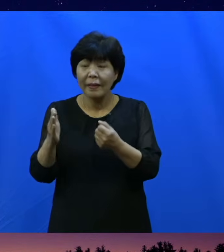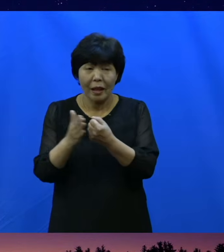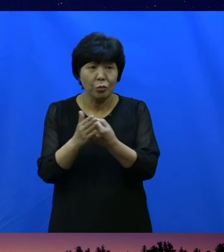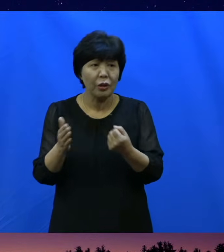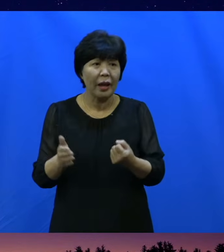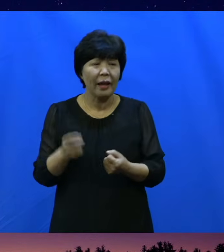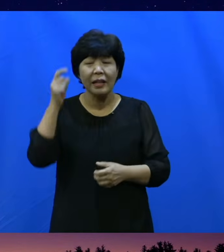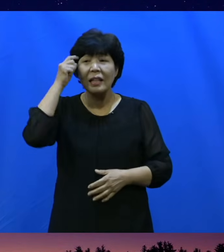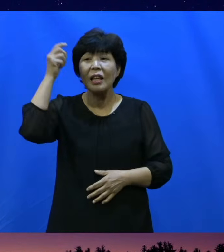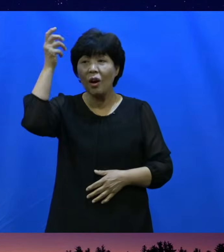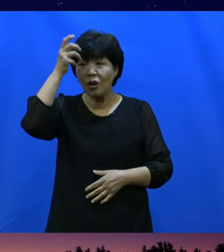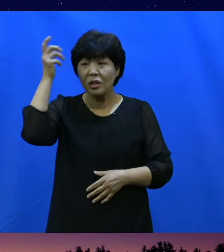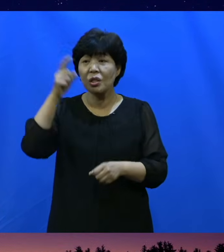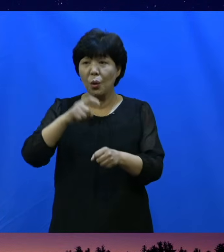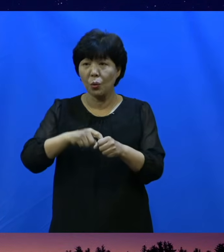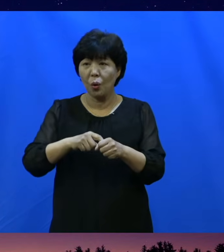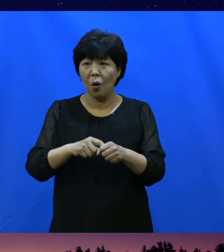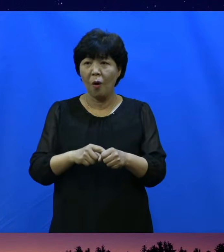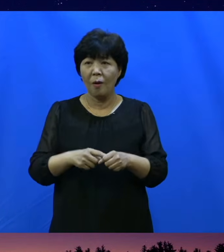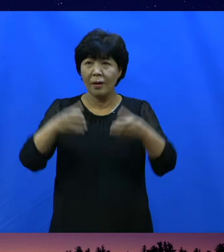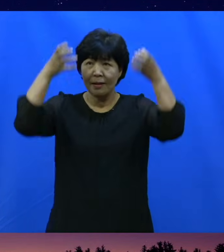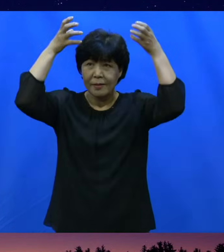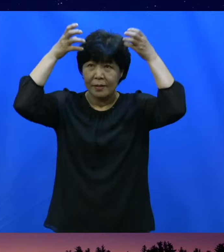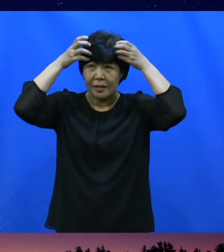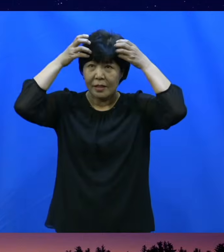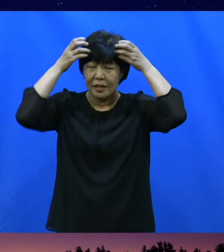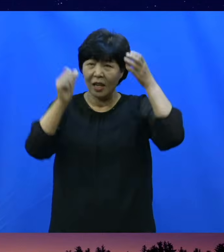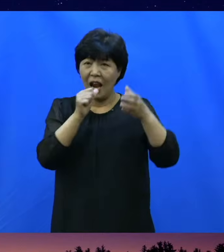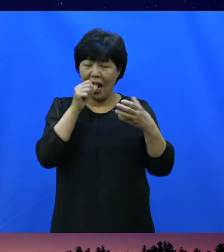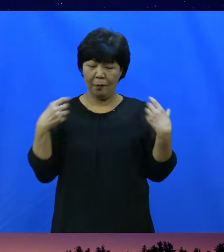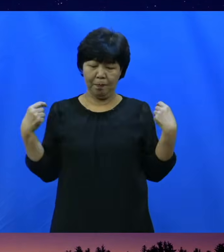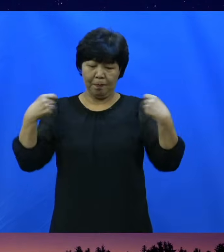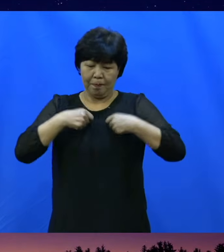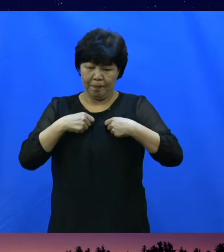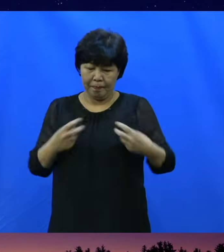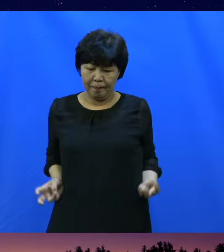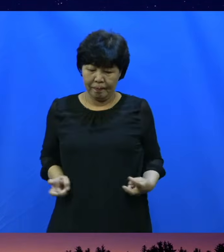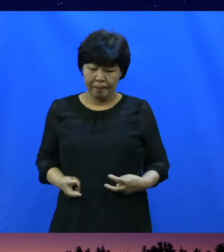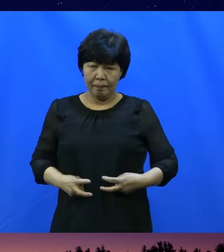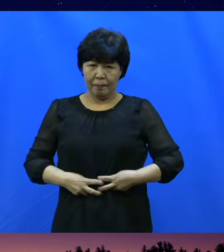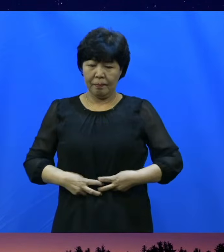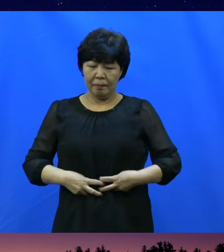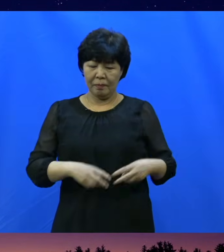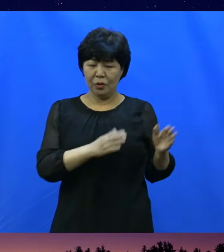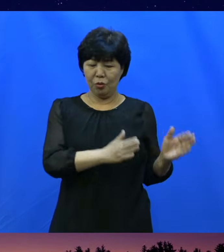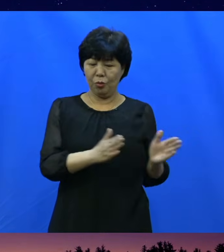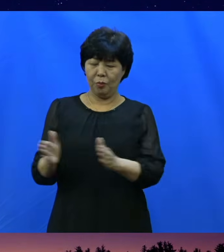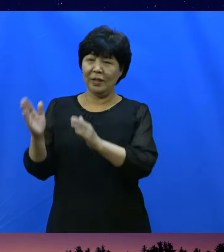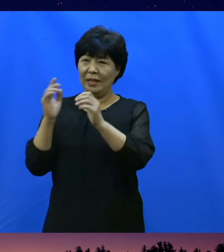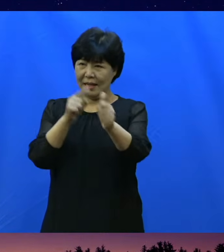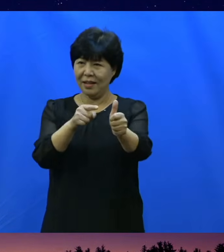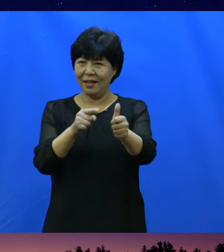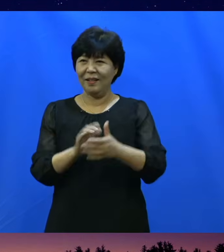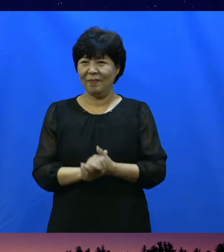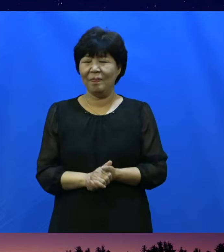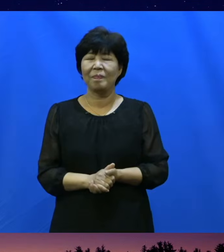있잖아요. 그래서 어떻게 합니까? 하나님에게 우리가 복종하고 마귀의 거짓에 대해서는 대적을 해야 되잖아요.